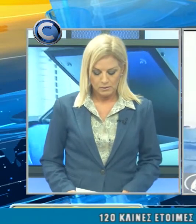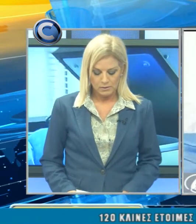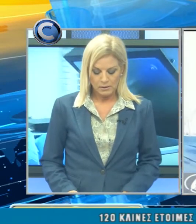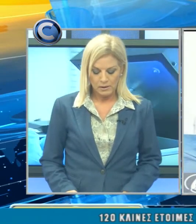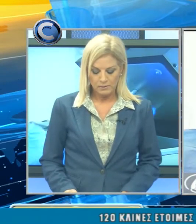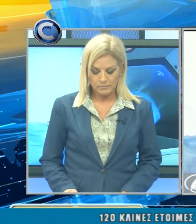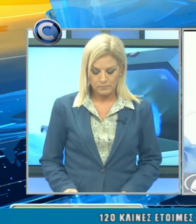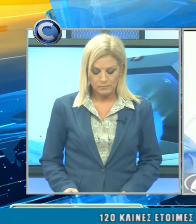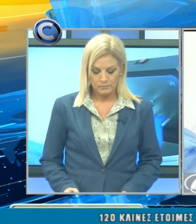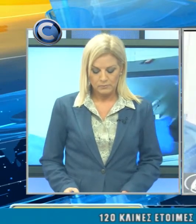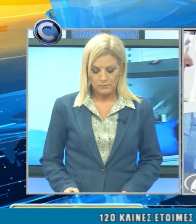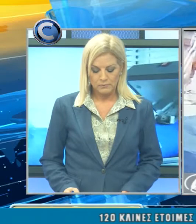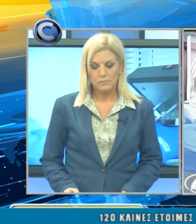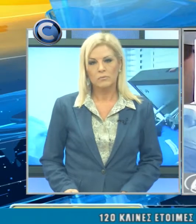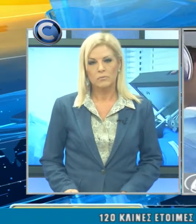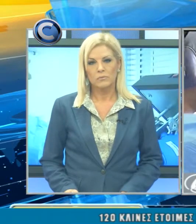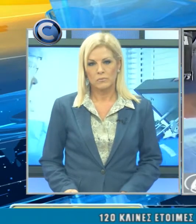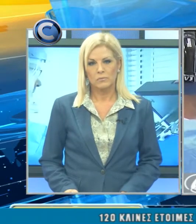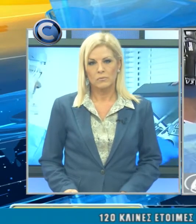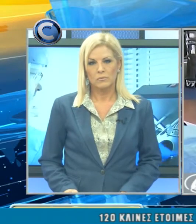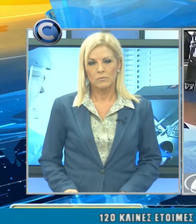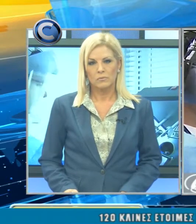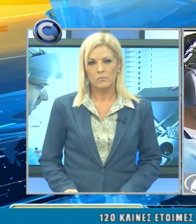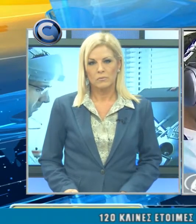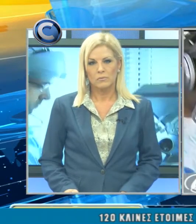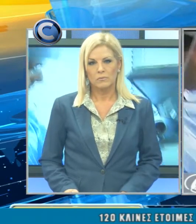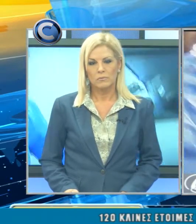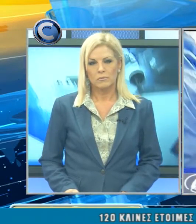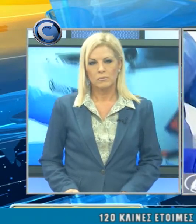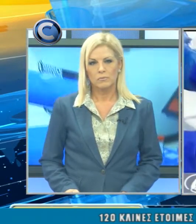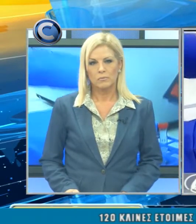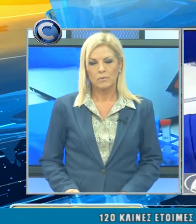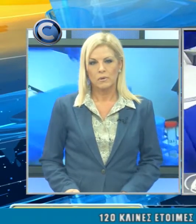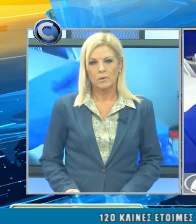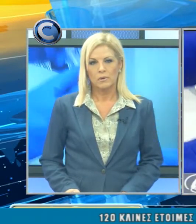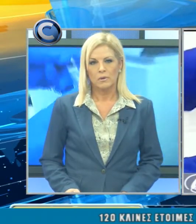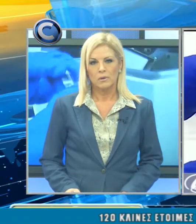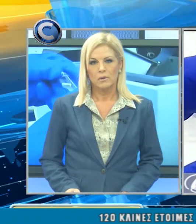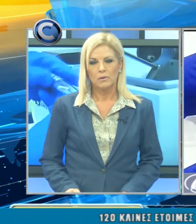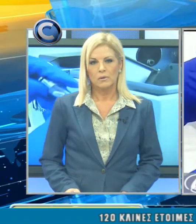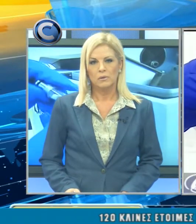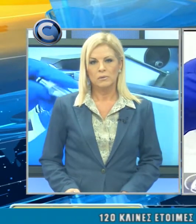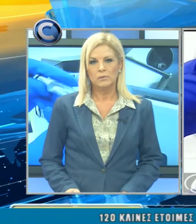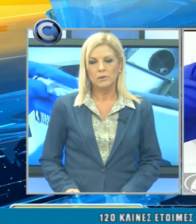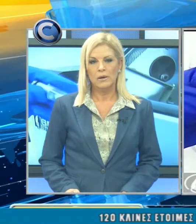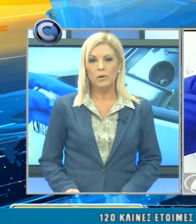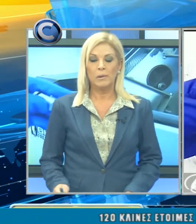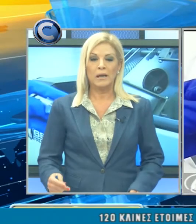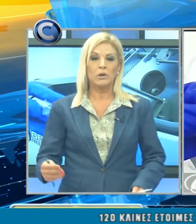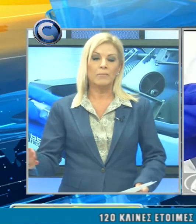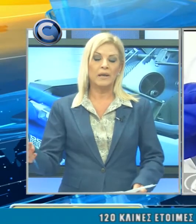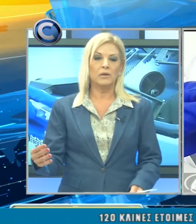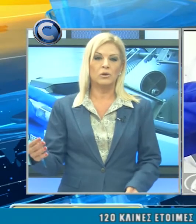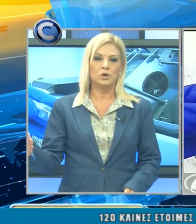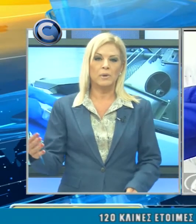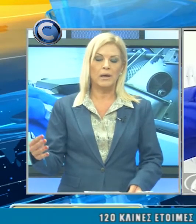περισσότερες λεπτομέρειες, ναι. Γιατί μπαίνει και το θέμα των προσωπικών δεδομένων και δεν θέλω να φωτογραφίζω οποιοδήποτε. Ναι, όχι, απλά